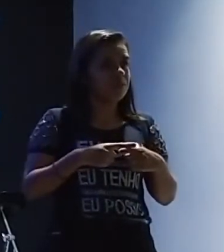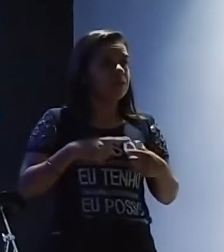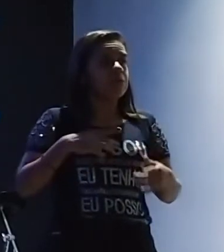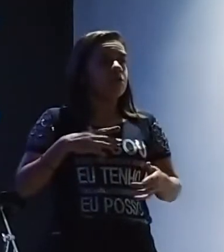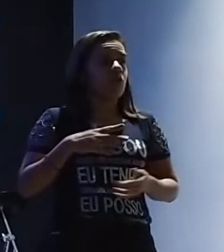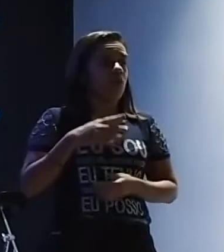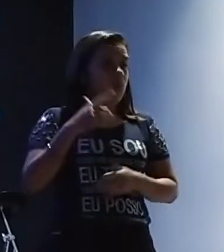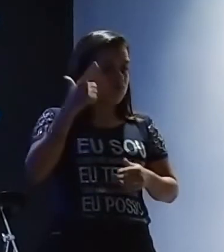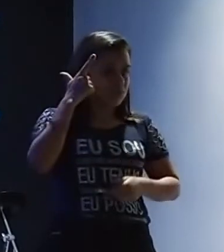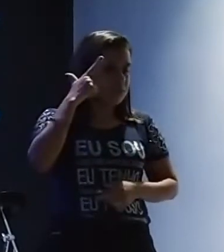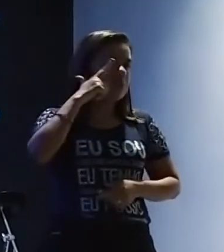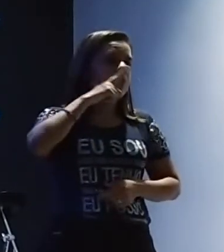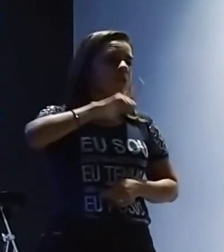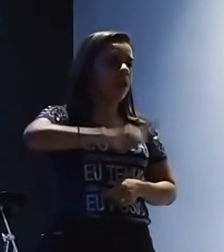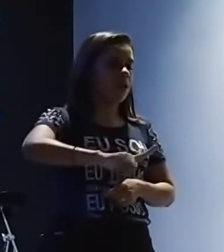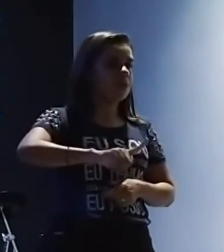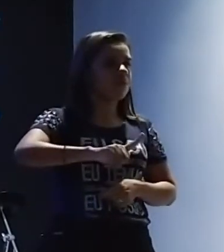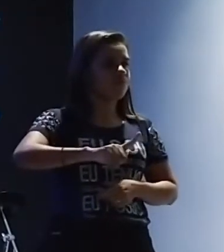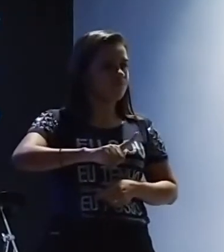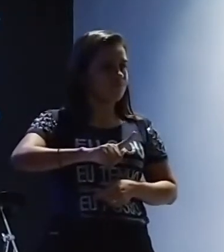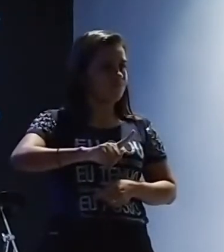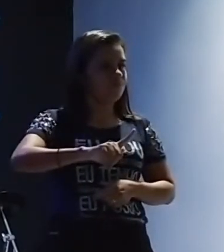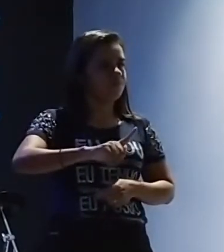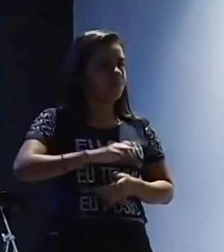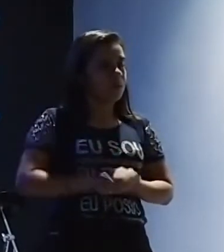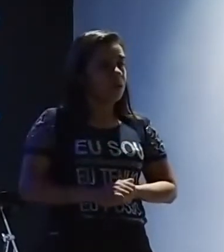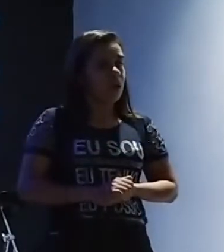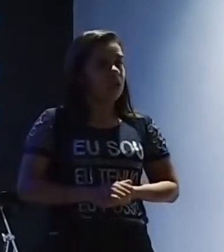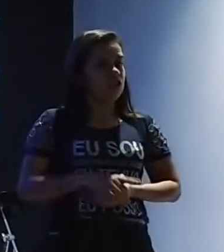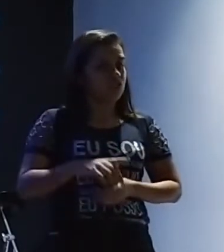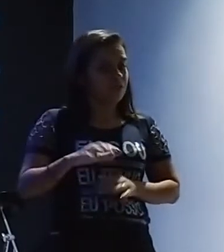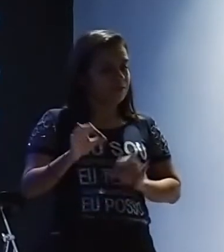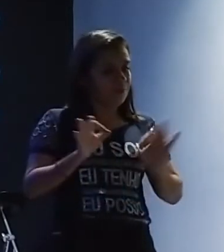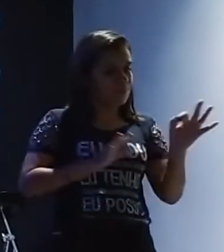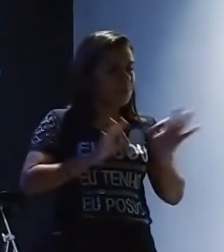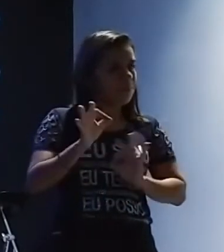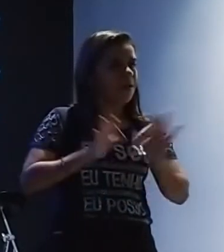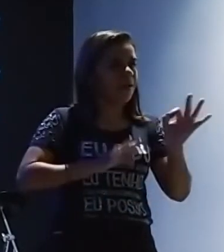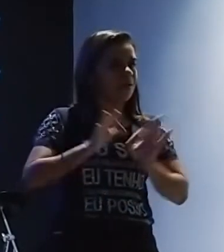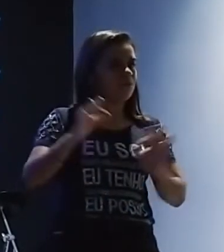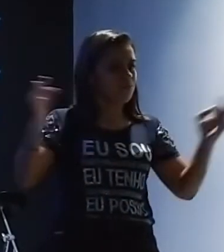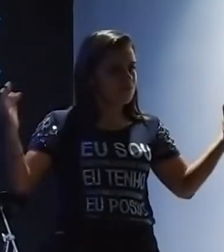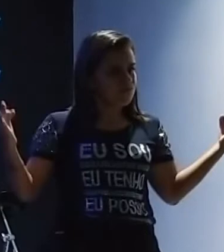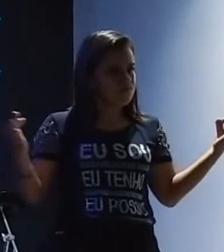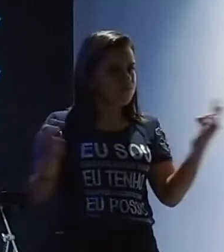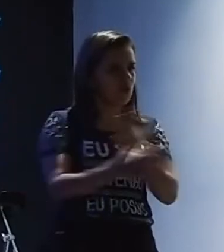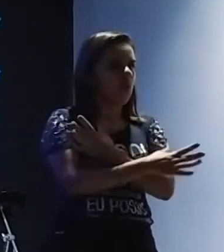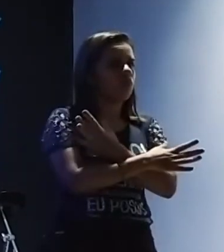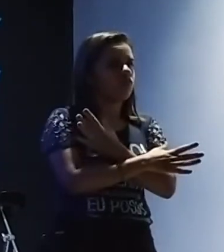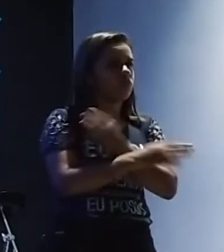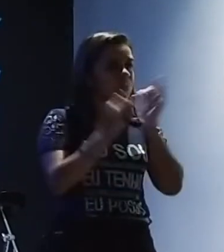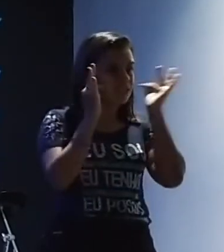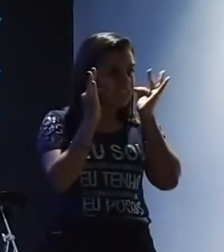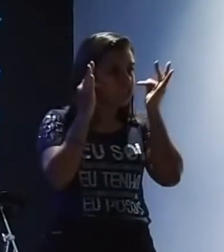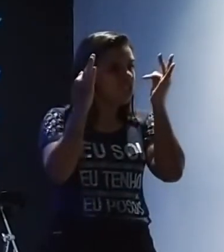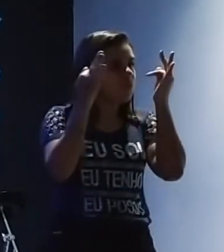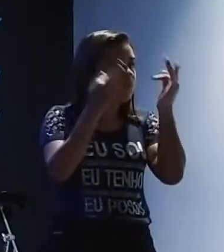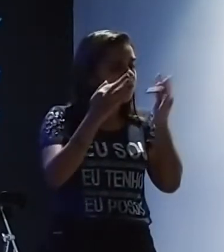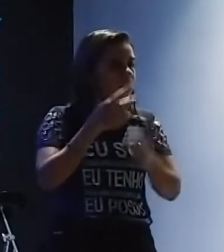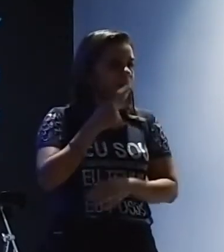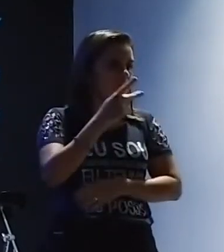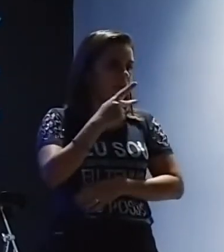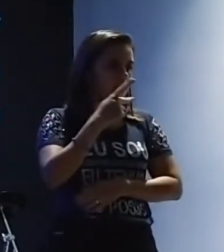gente sai mais preparado e com mais testemunho para poder contar. O diabo se levanta muitas